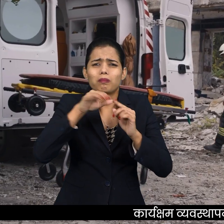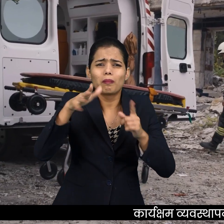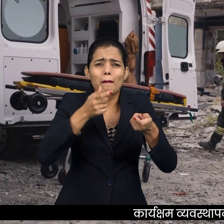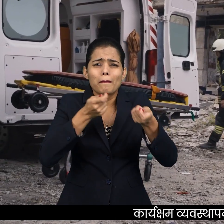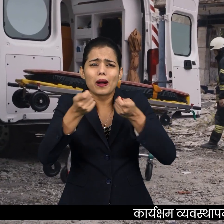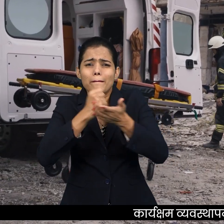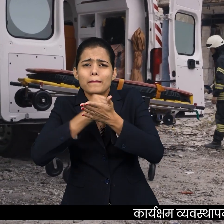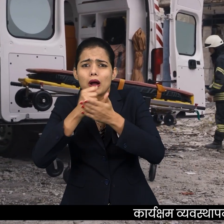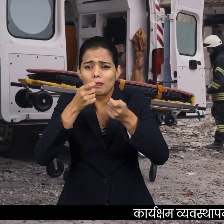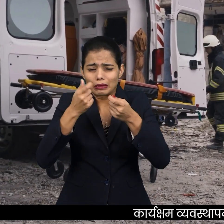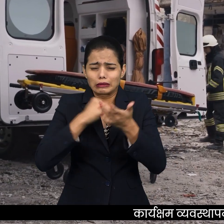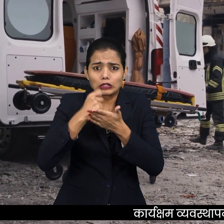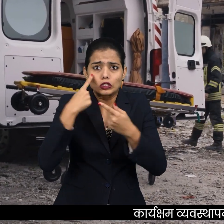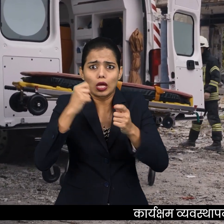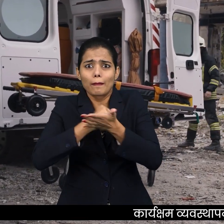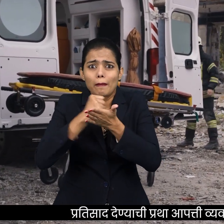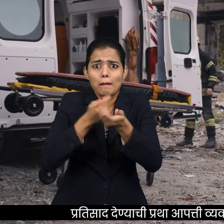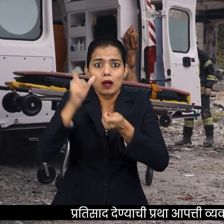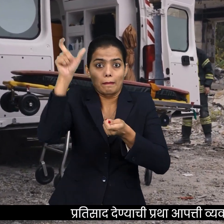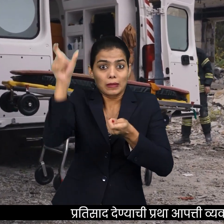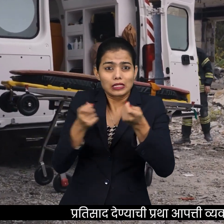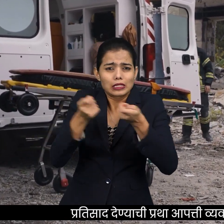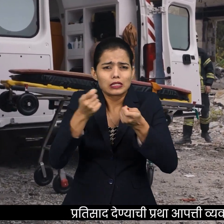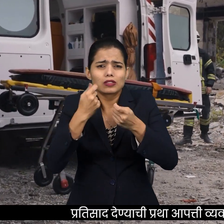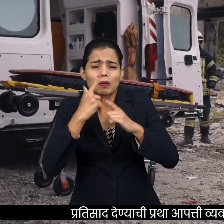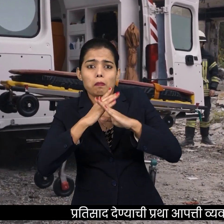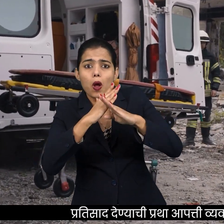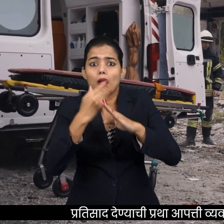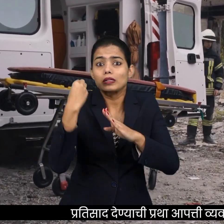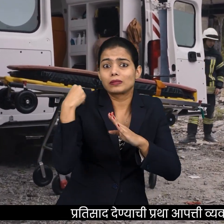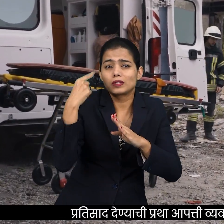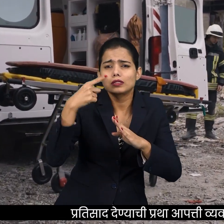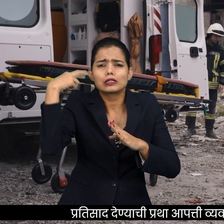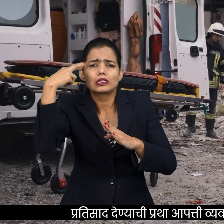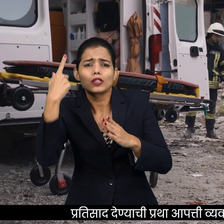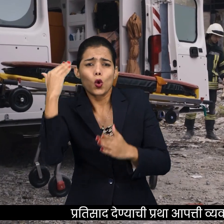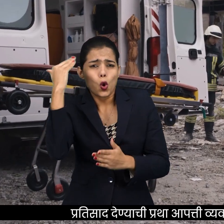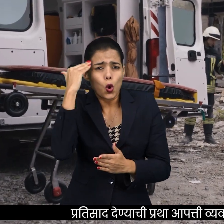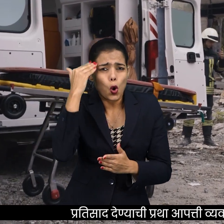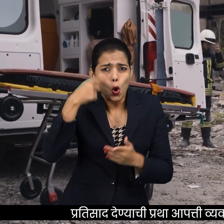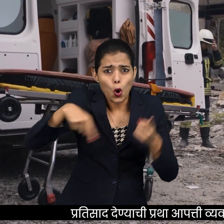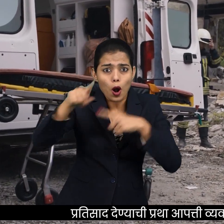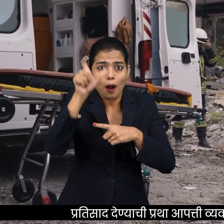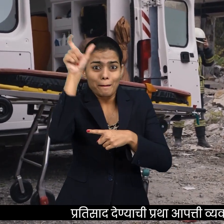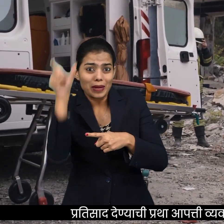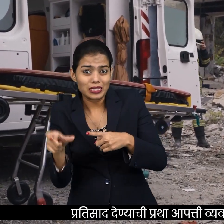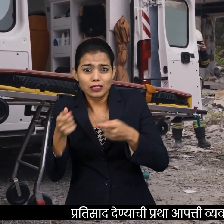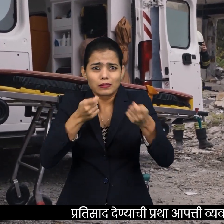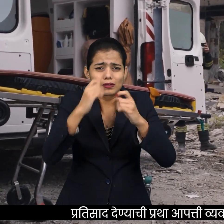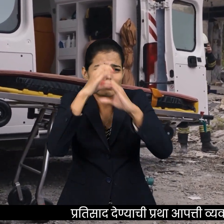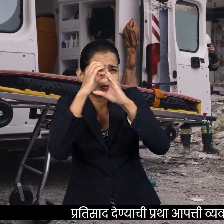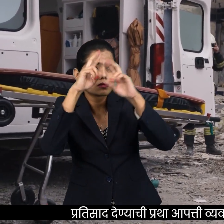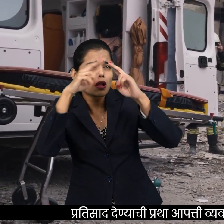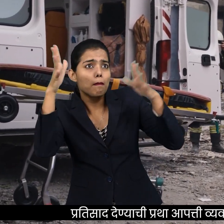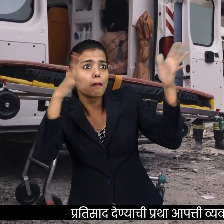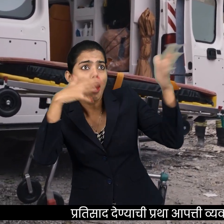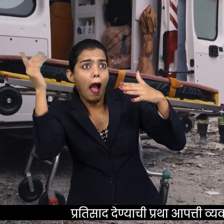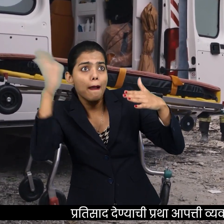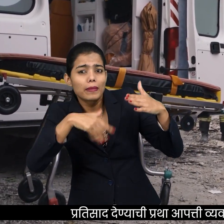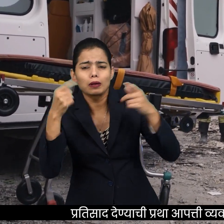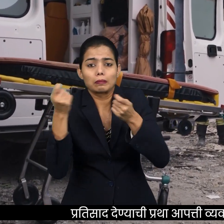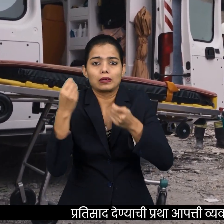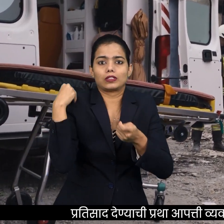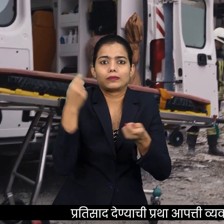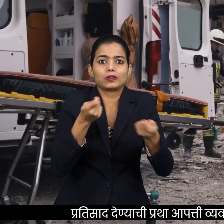कार्यक्षम व्यवस्थापन आणि आपत्तींना प्रतिसाद देण्याची प्रथा आपत्ती व्यवस्थापन म्हणून ओळखली